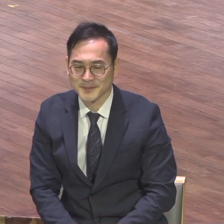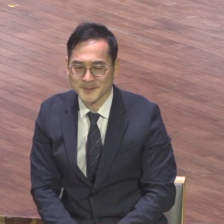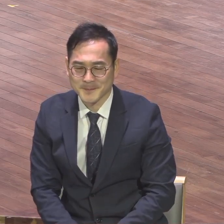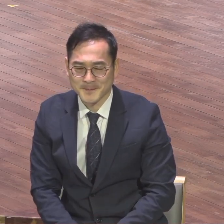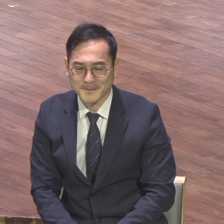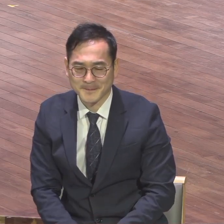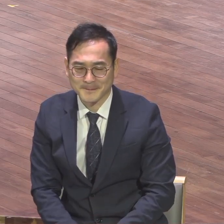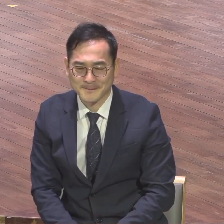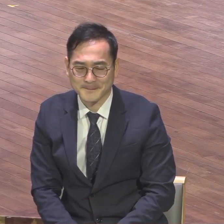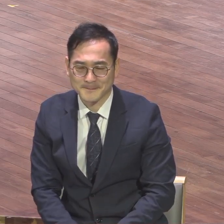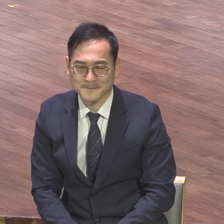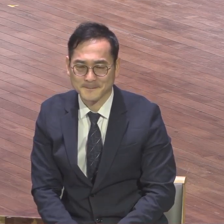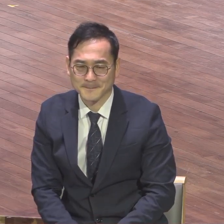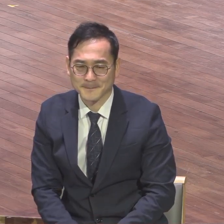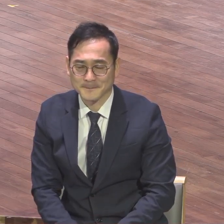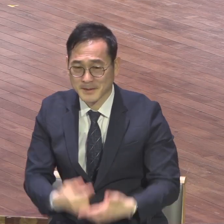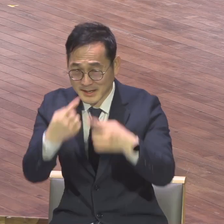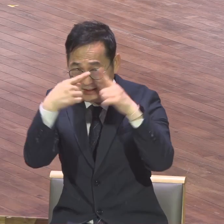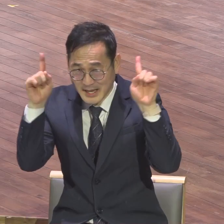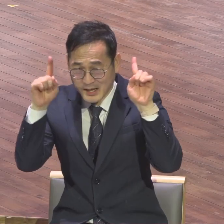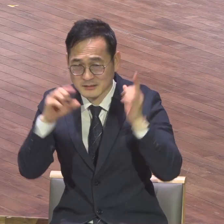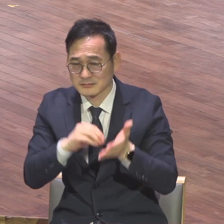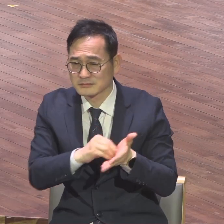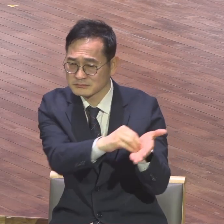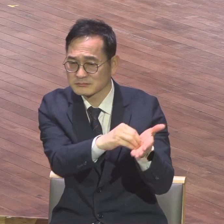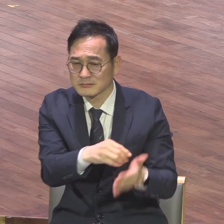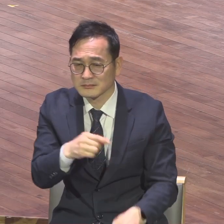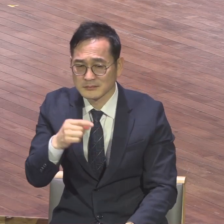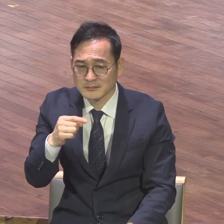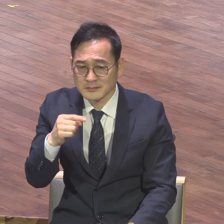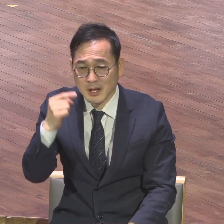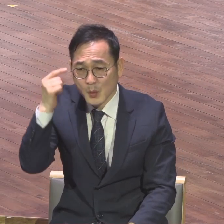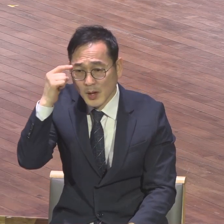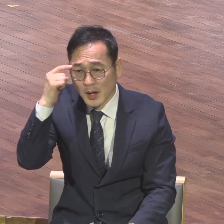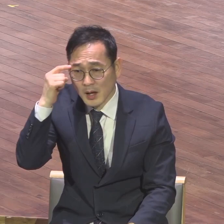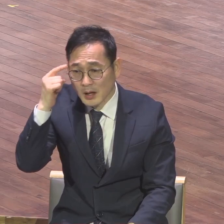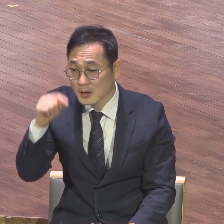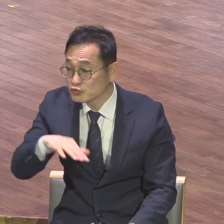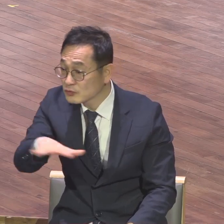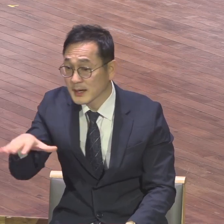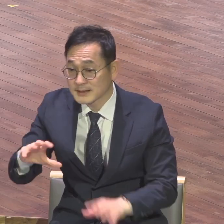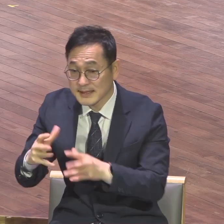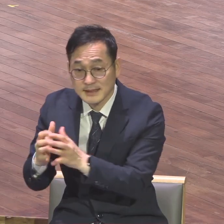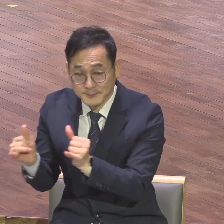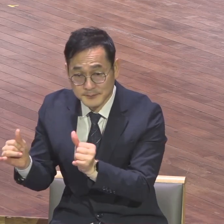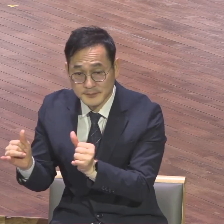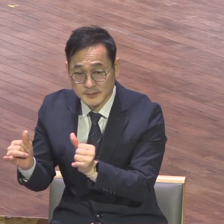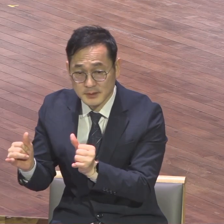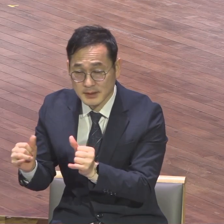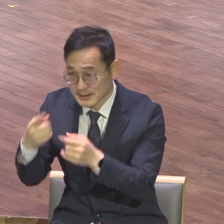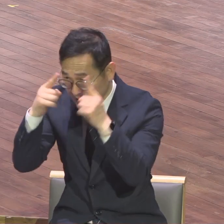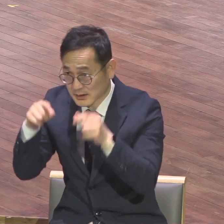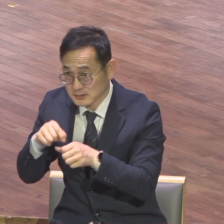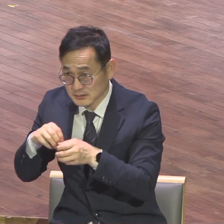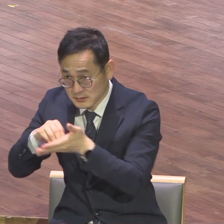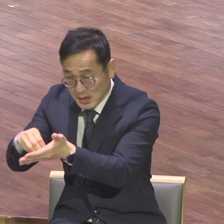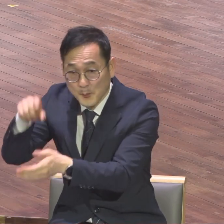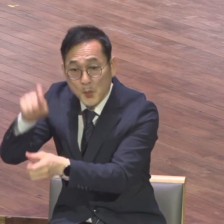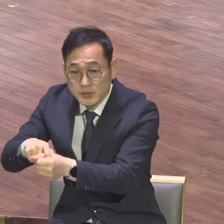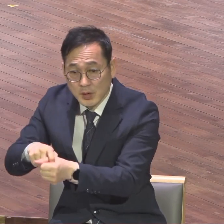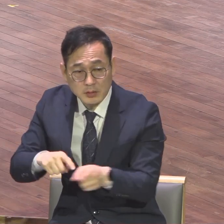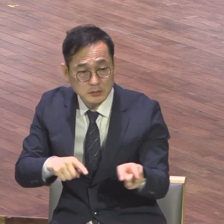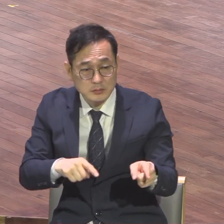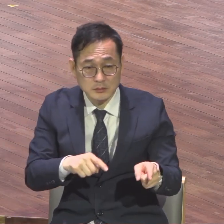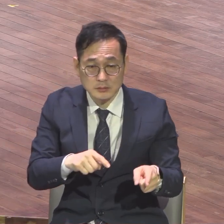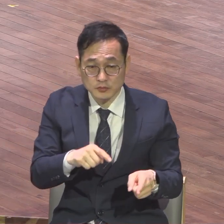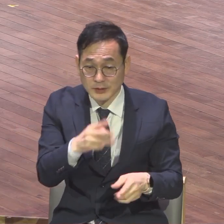그래서요 대학 현장 대학을 왜 가야 되는지 일반 세상 사람들 다르잖아요. 내가 우리 자녀가 가서 그 대학에서